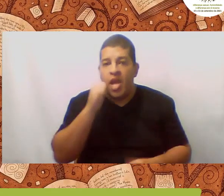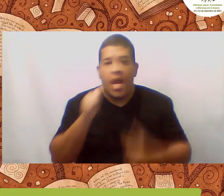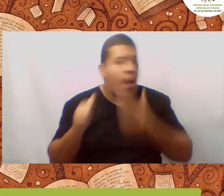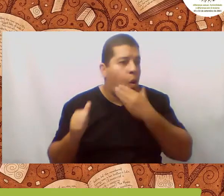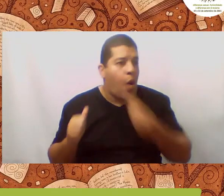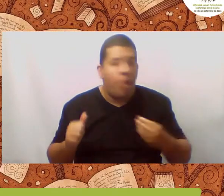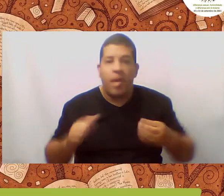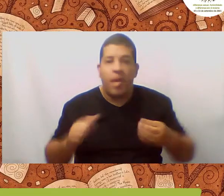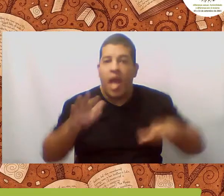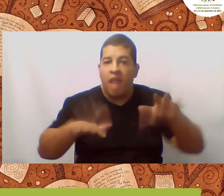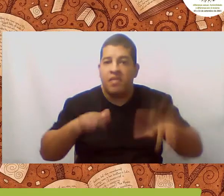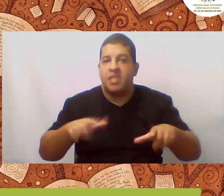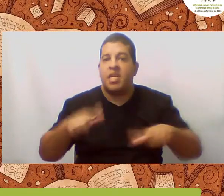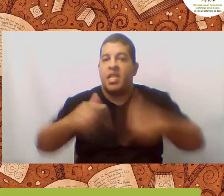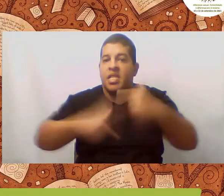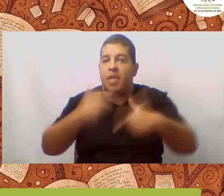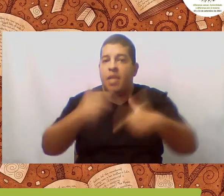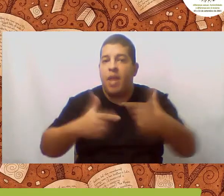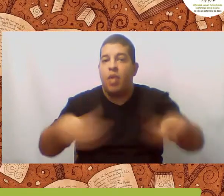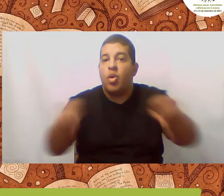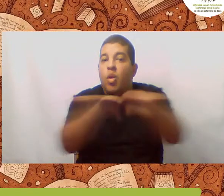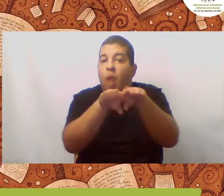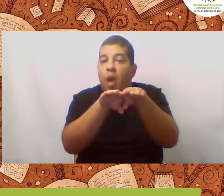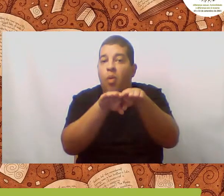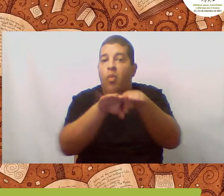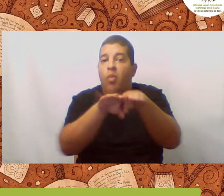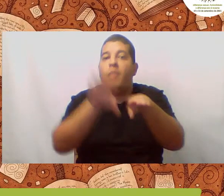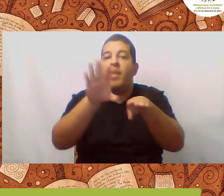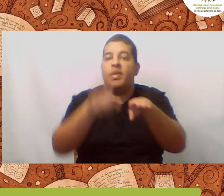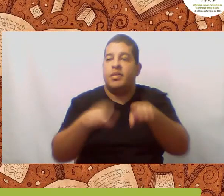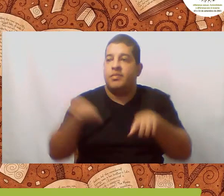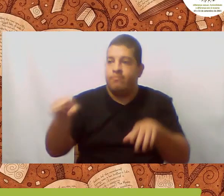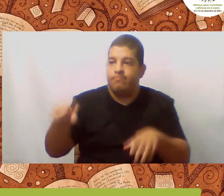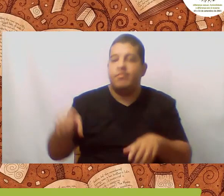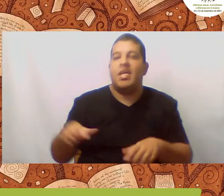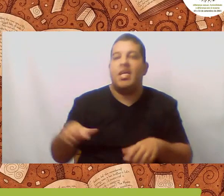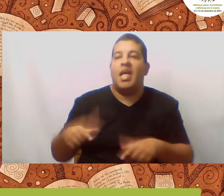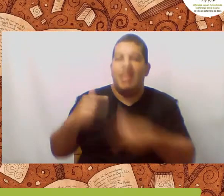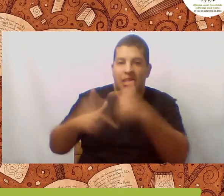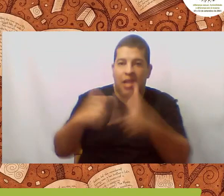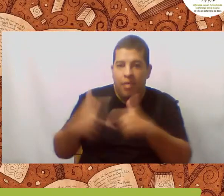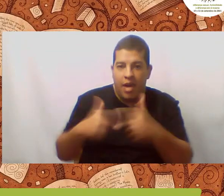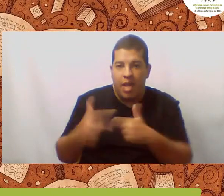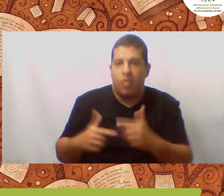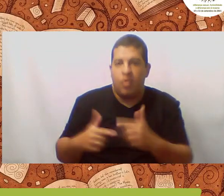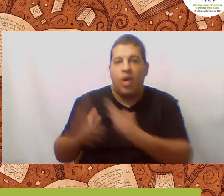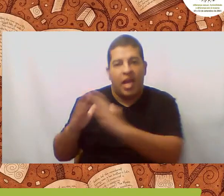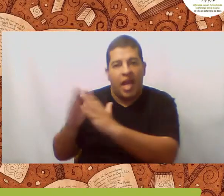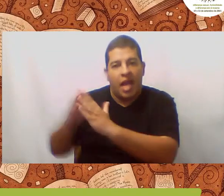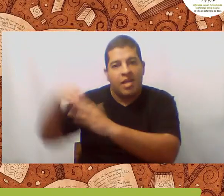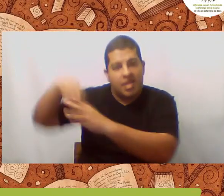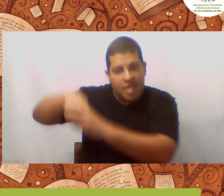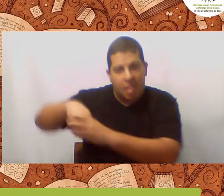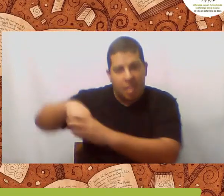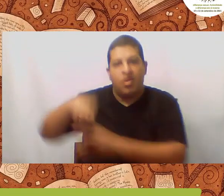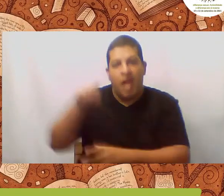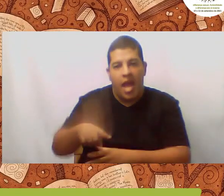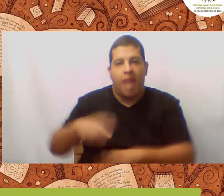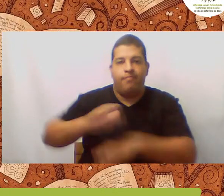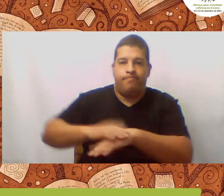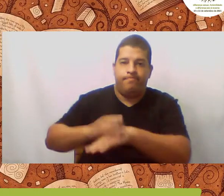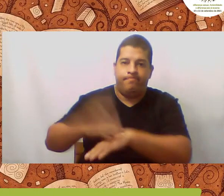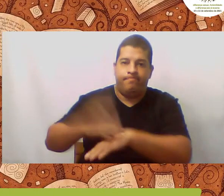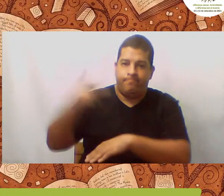mulheres ainda são quem dominam o trabalho informal, né? O que é uma coisa bastante registrada